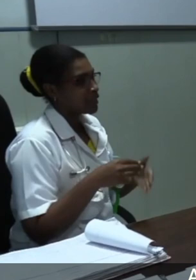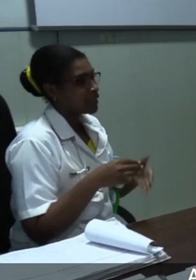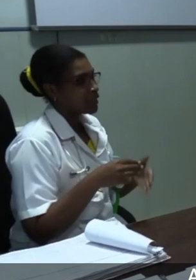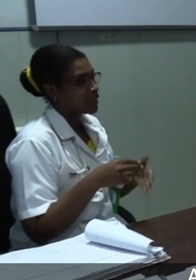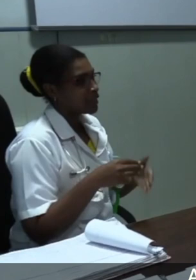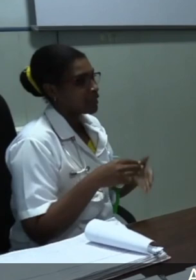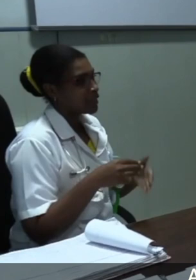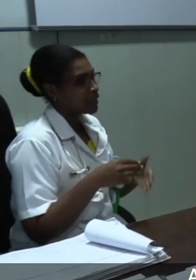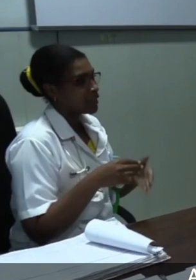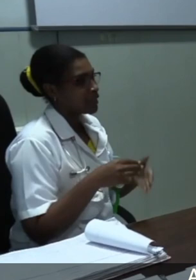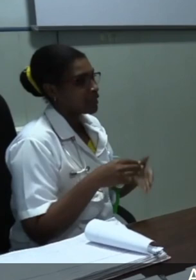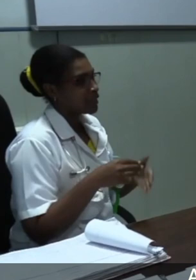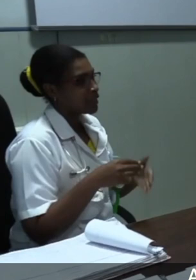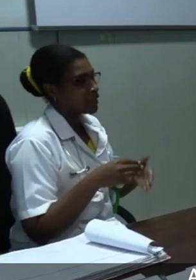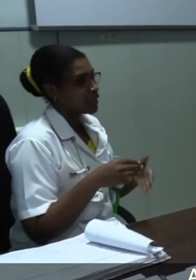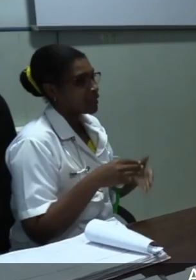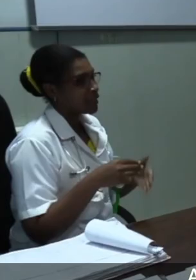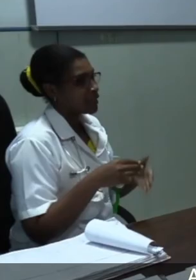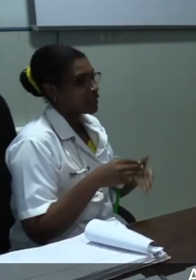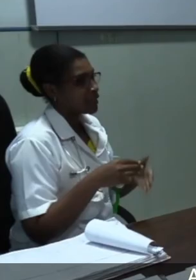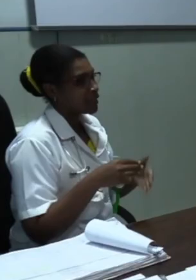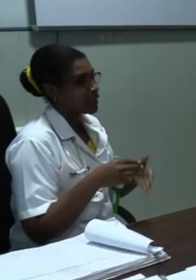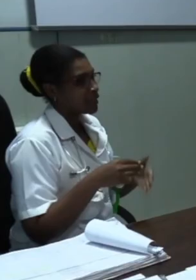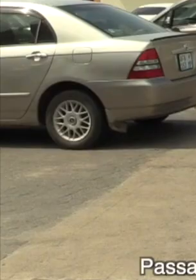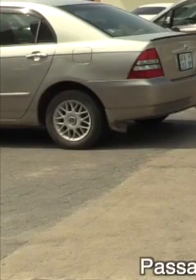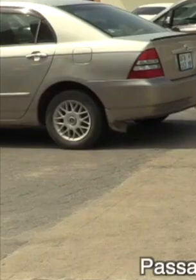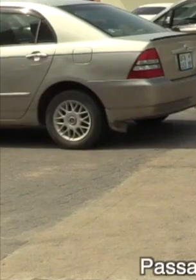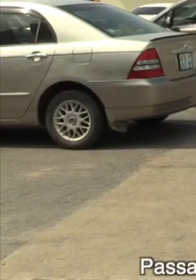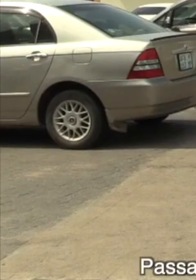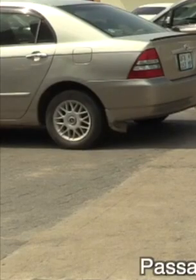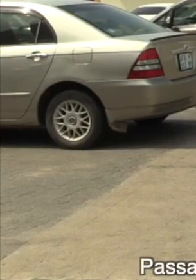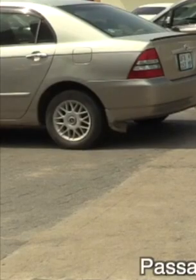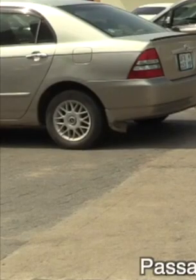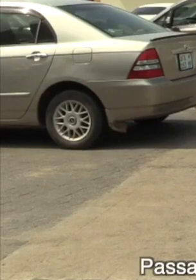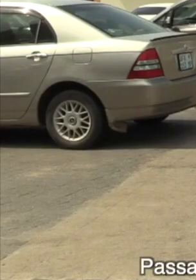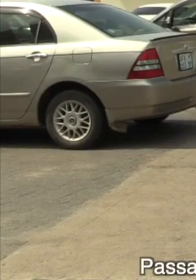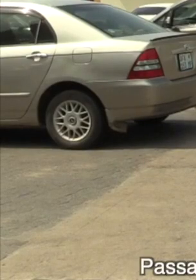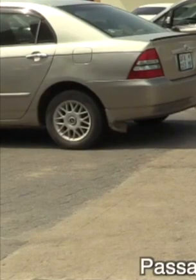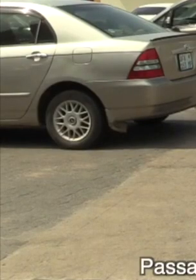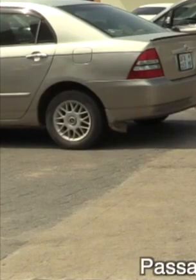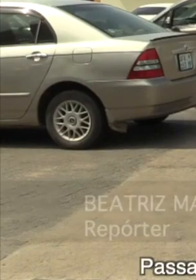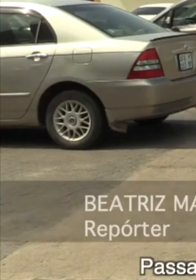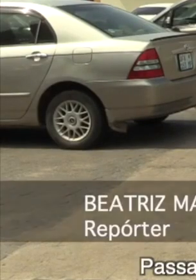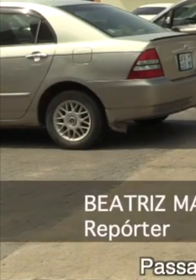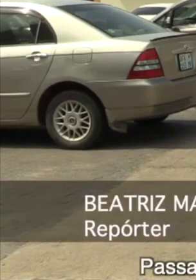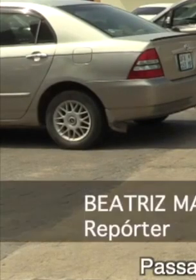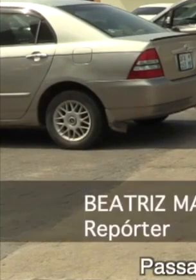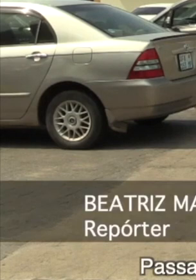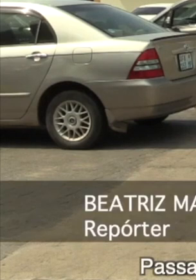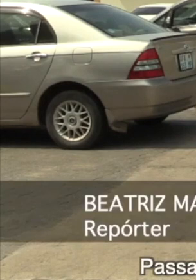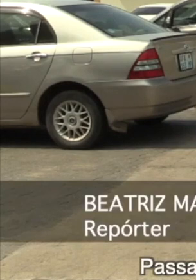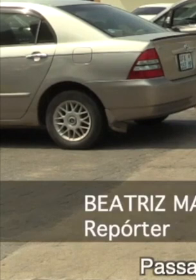compreender como está a ser o processo de atendimento. Passam pouco menos de seis meses depois da